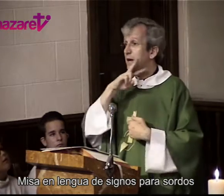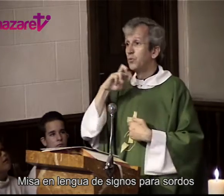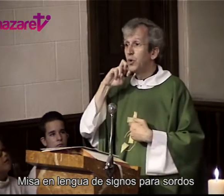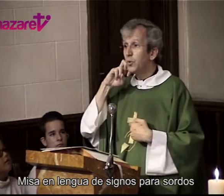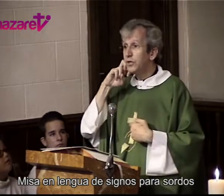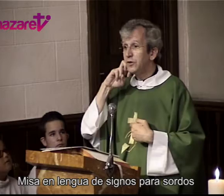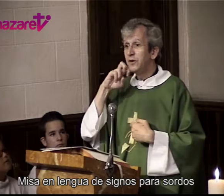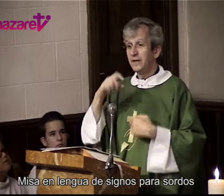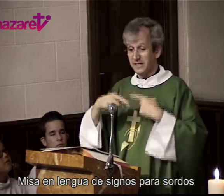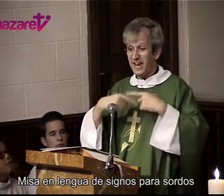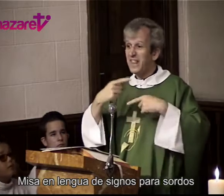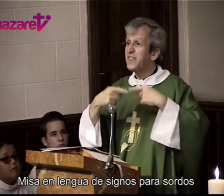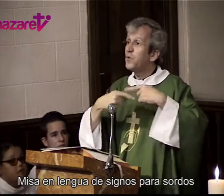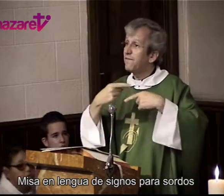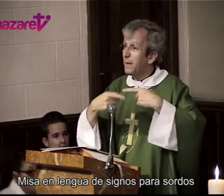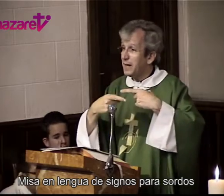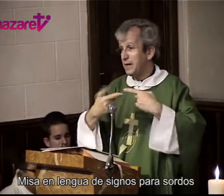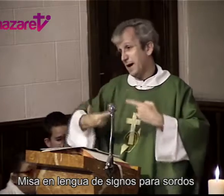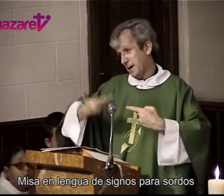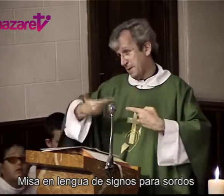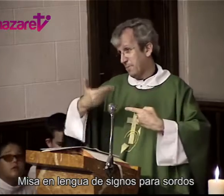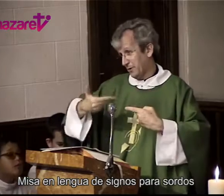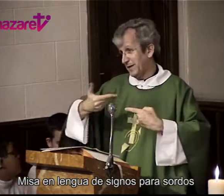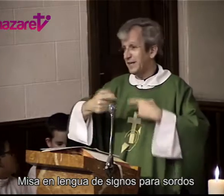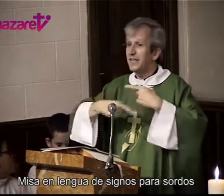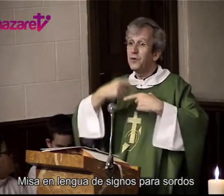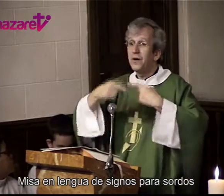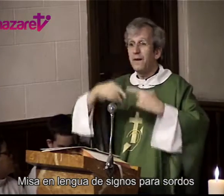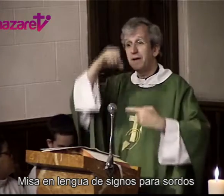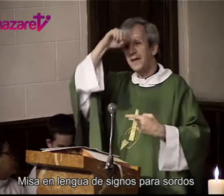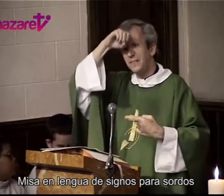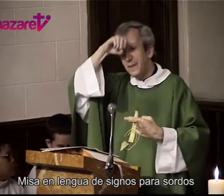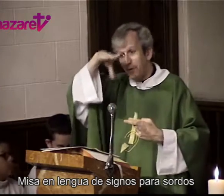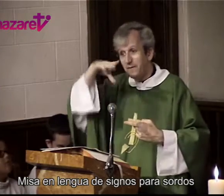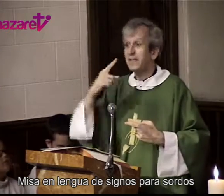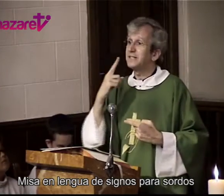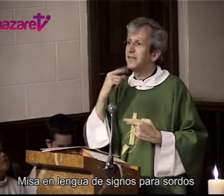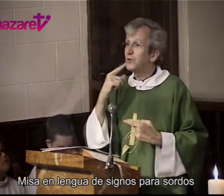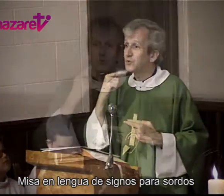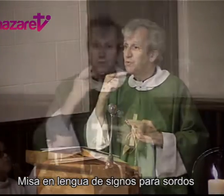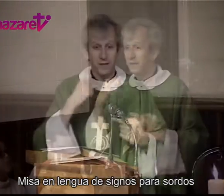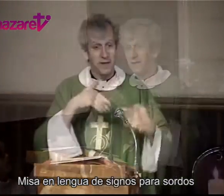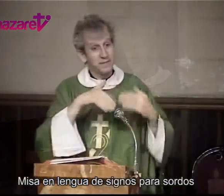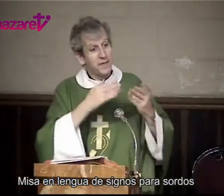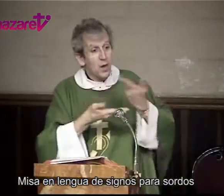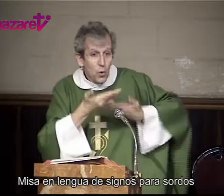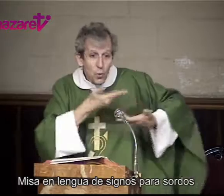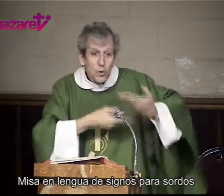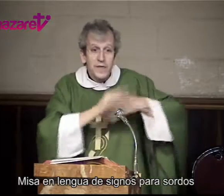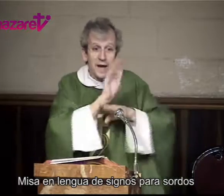mundo judío, ser de una familia importante, de una familia de profetas, ya de costumbre de cuidar de